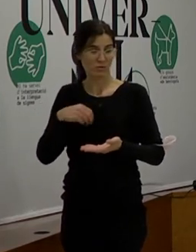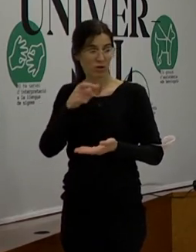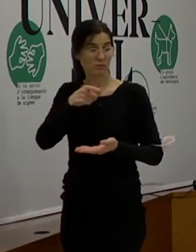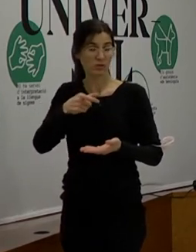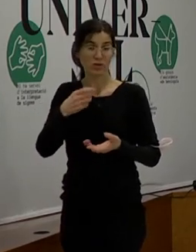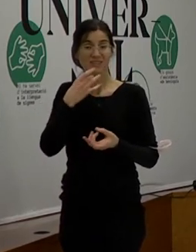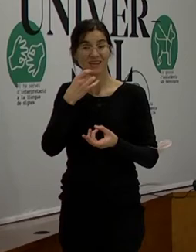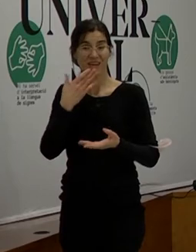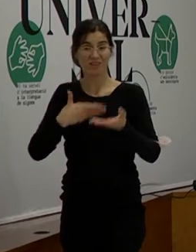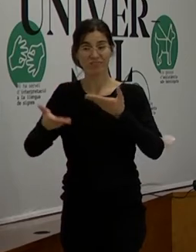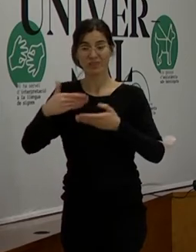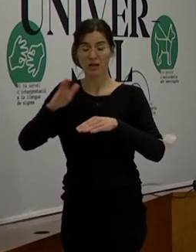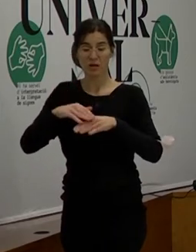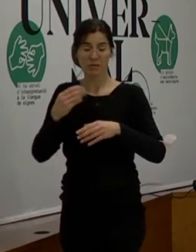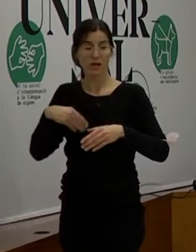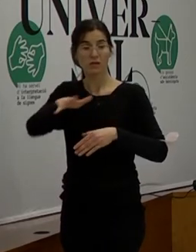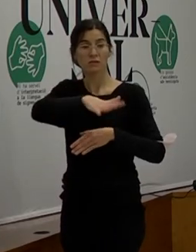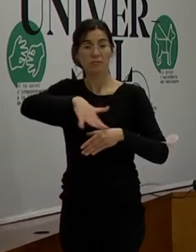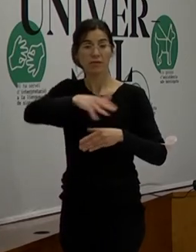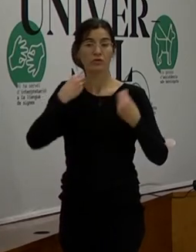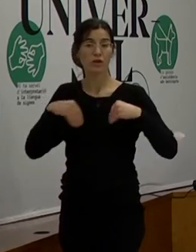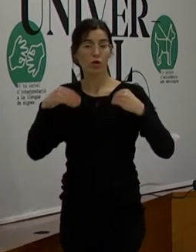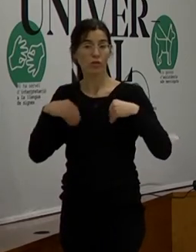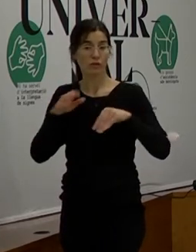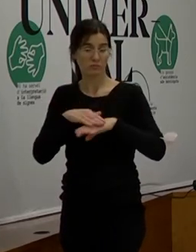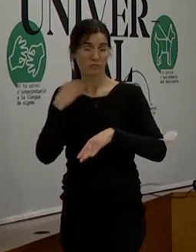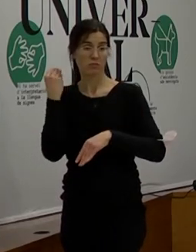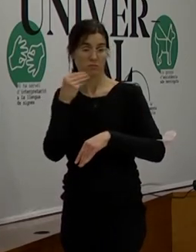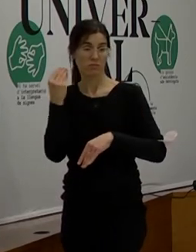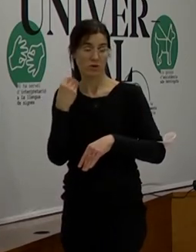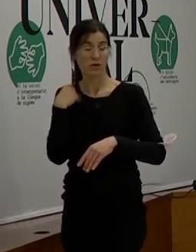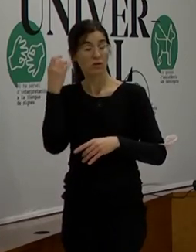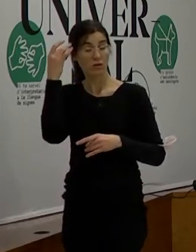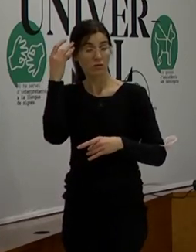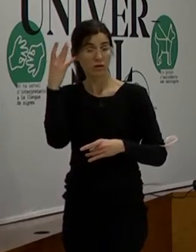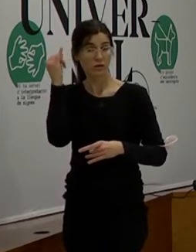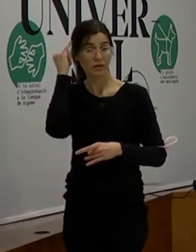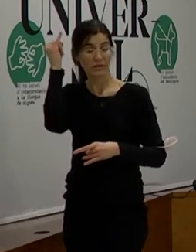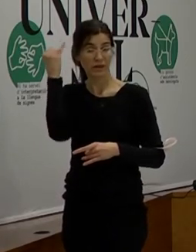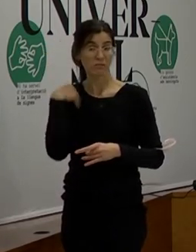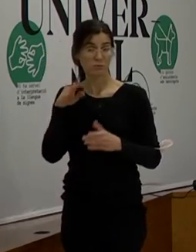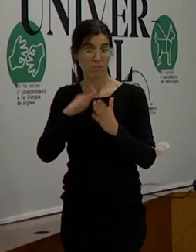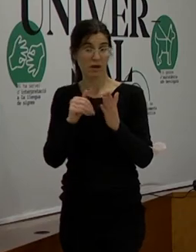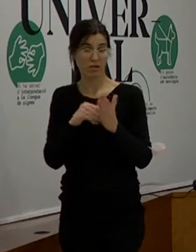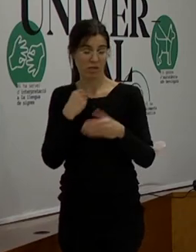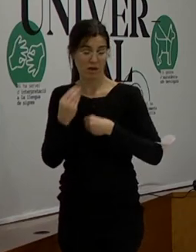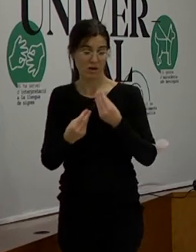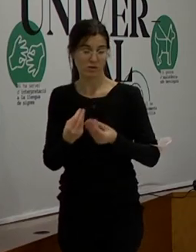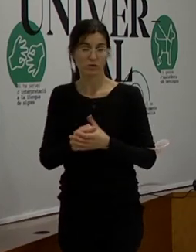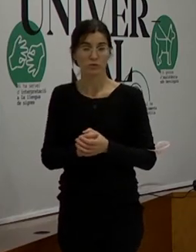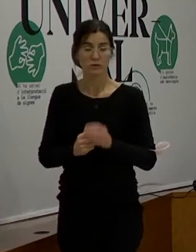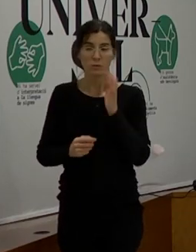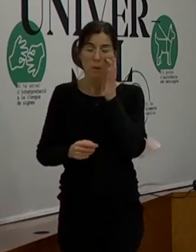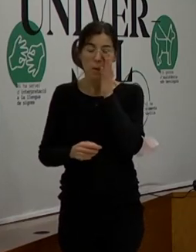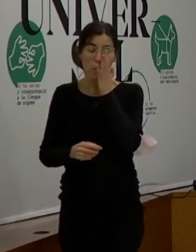carrer i això es converteixi en uns espais que han millorat. És una idea que ha fet València. Vale? Endavant.